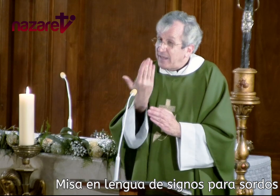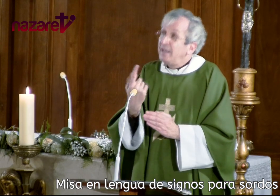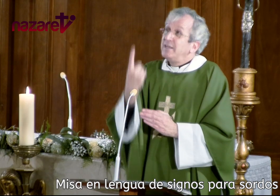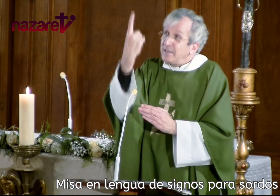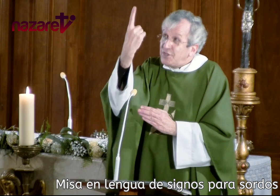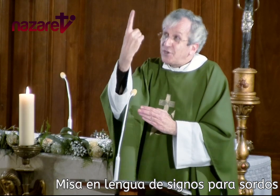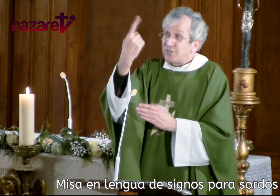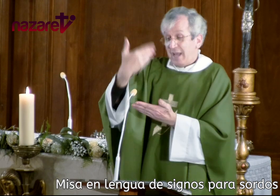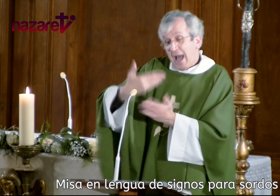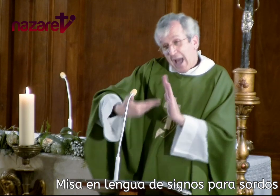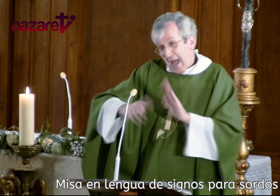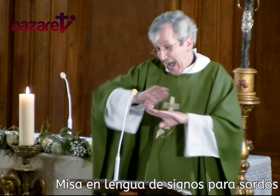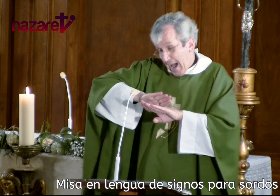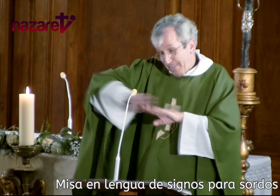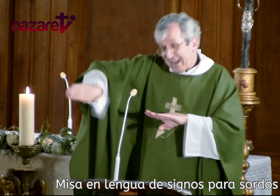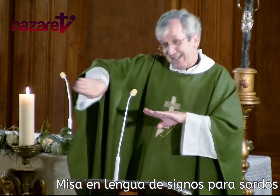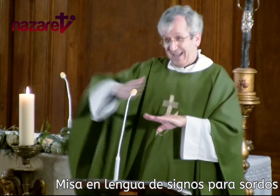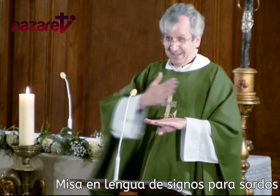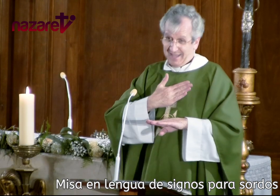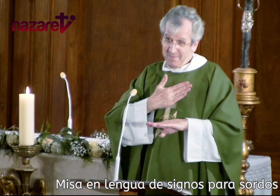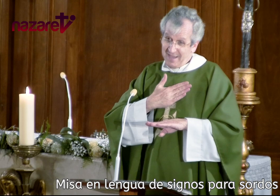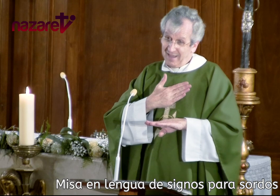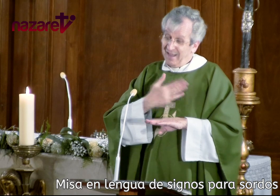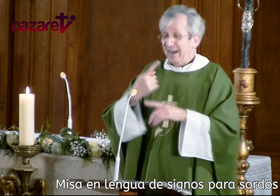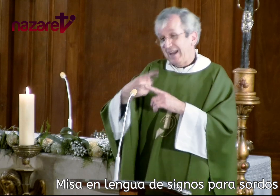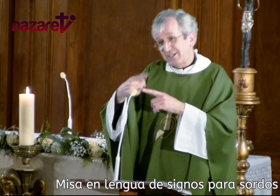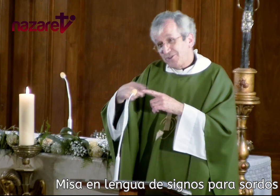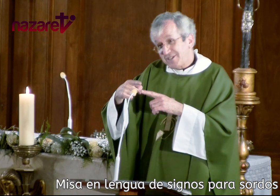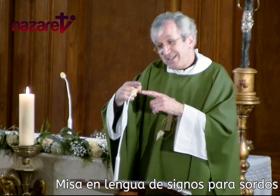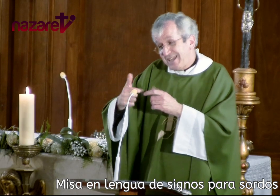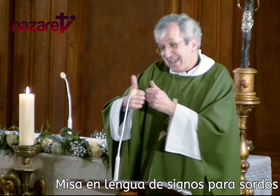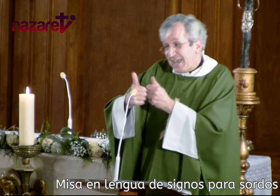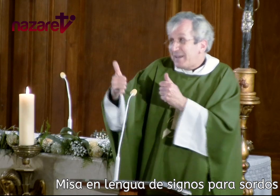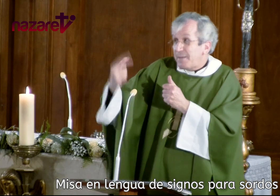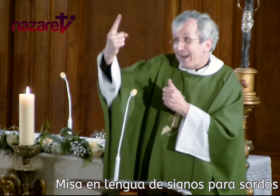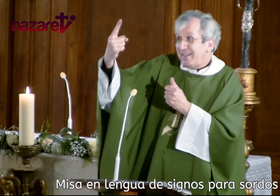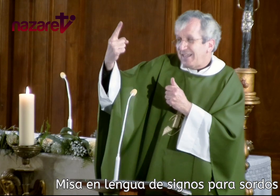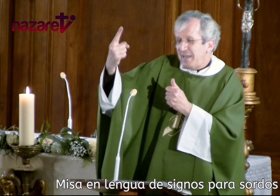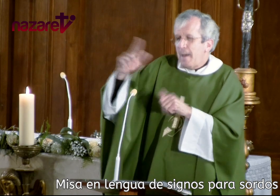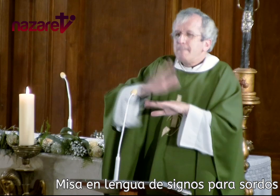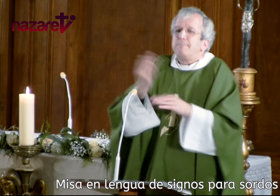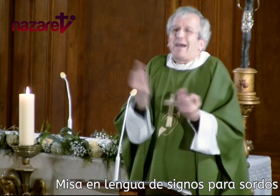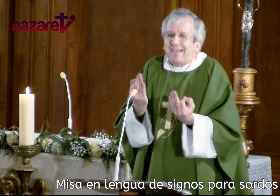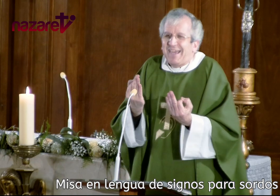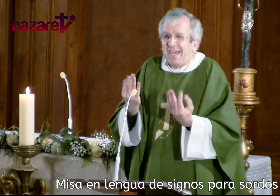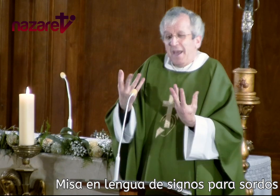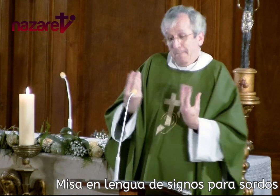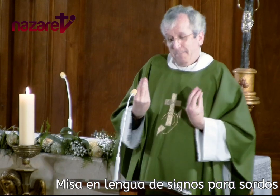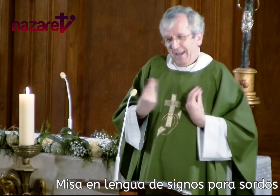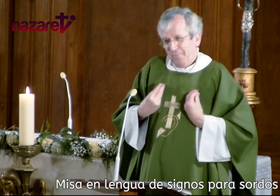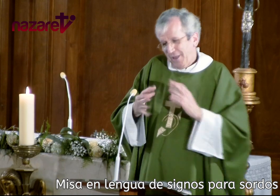dios aparta de mí las cosas que me separan de ti para que para que pueda